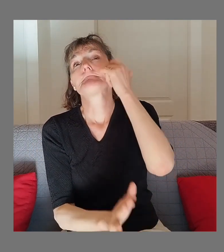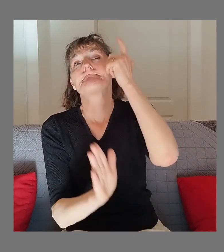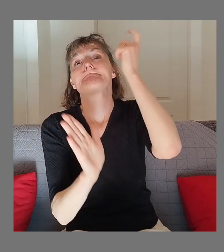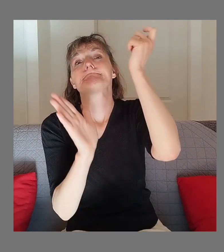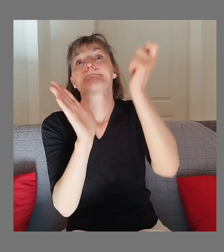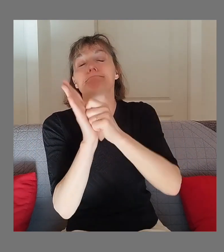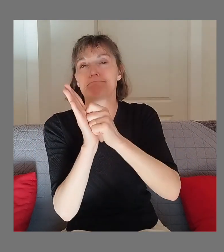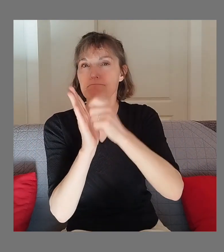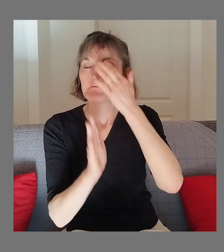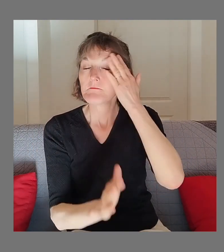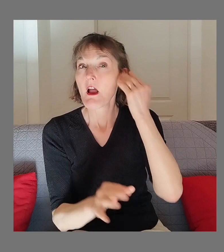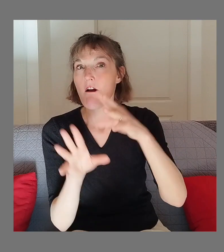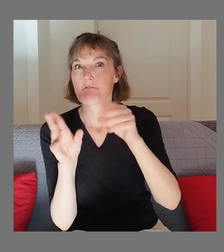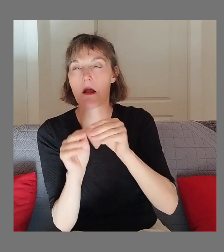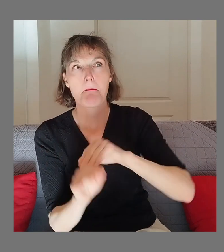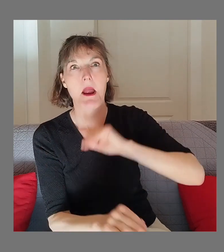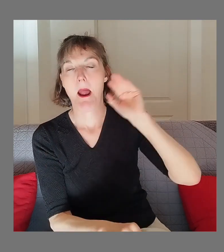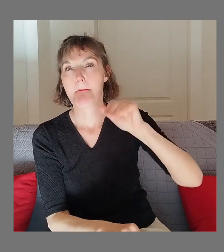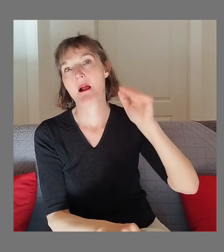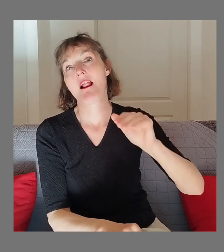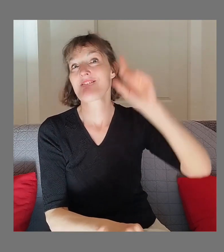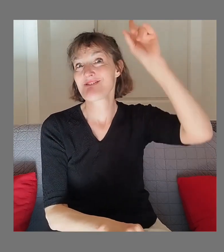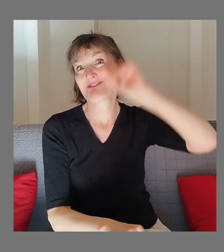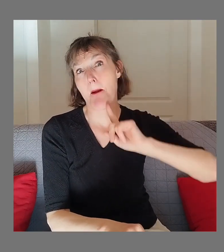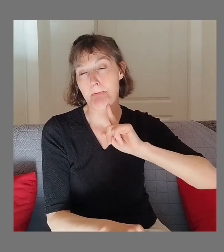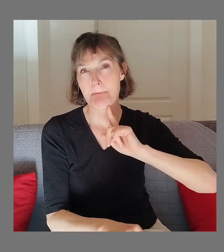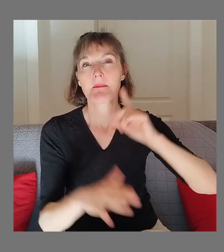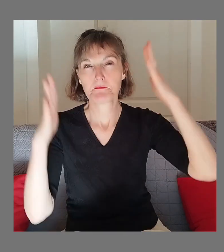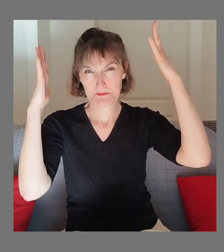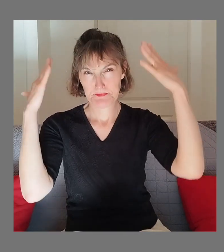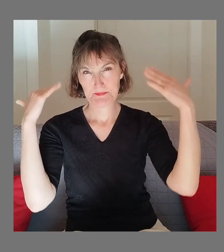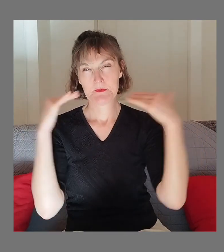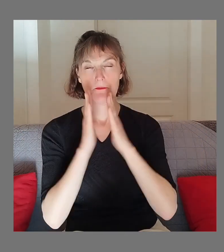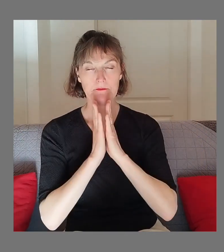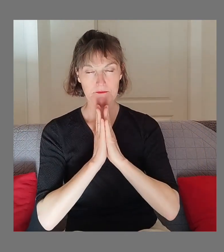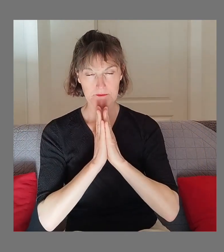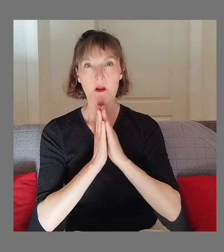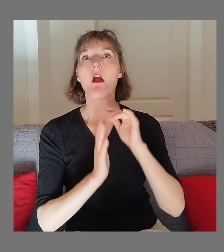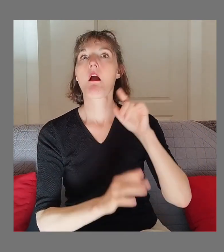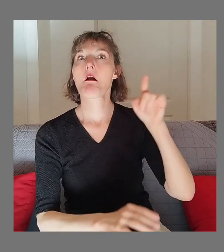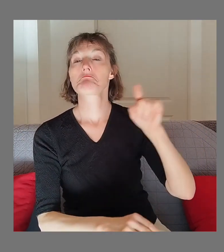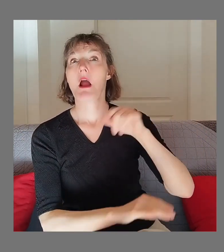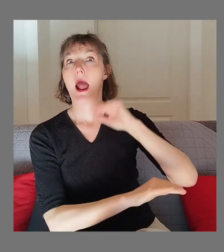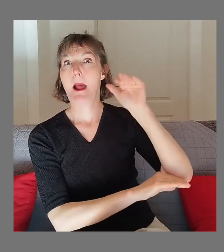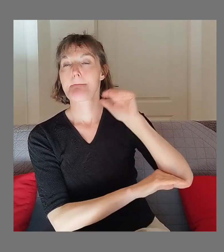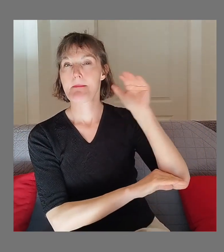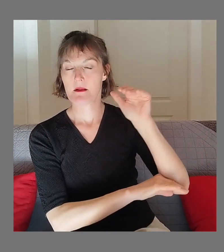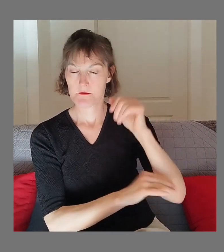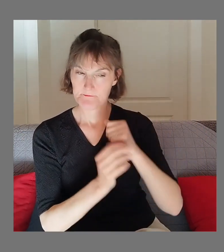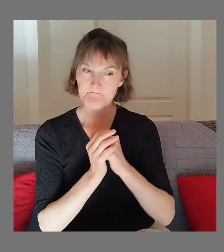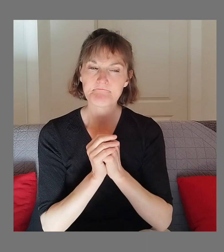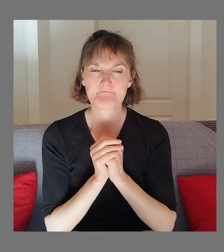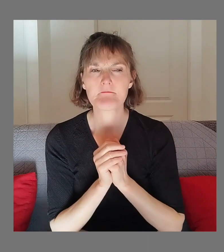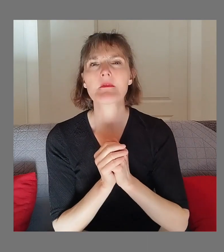Et cela jusqu'à ce que la famille appelle une religieuse.